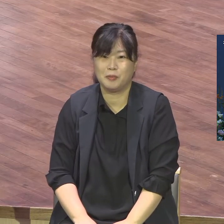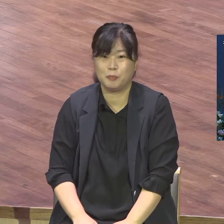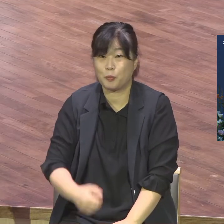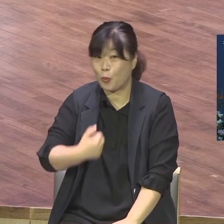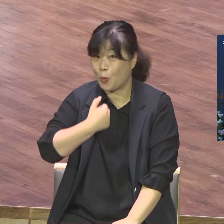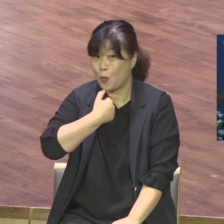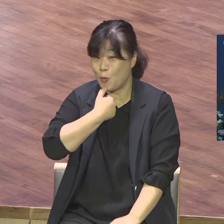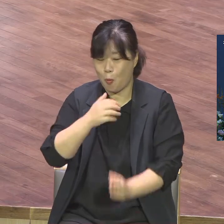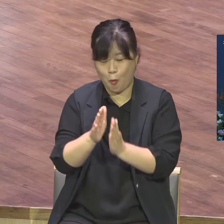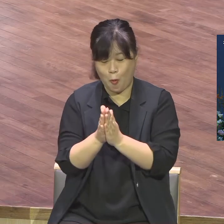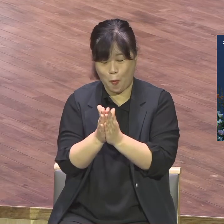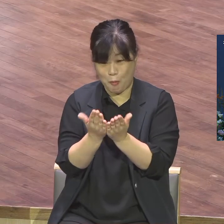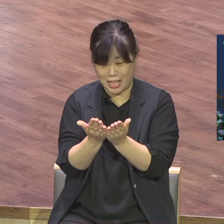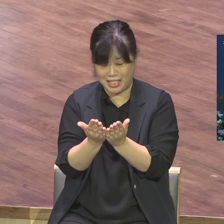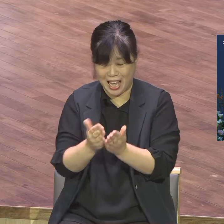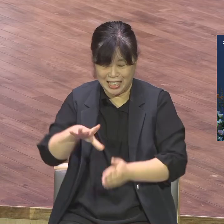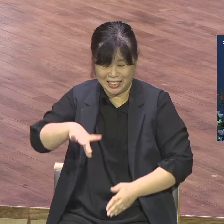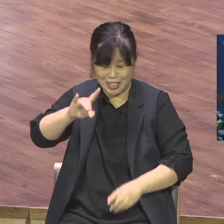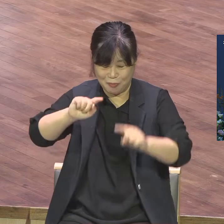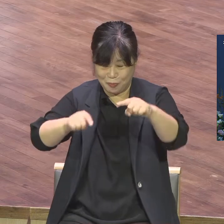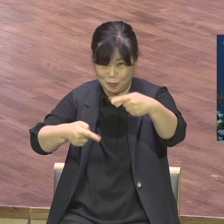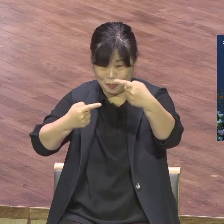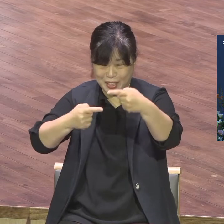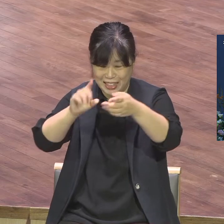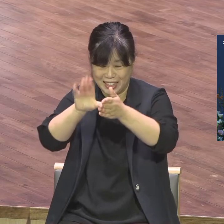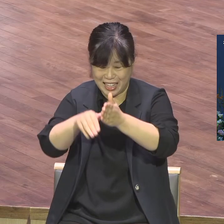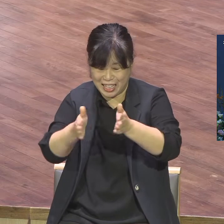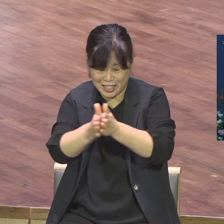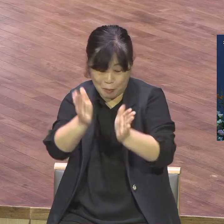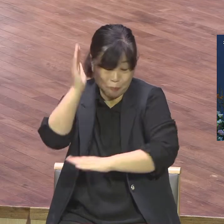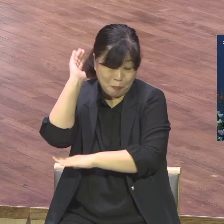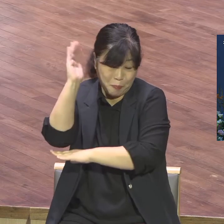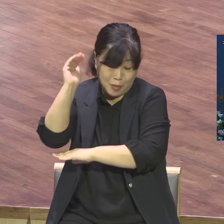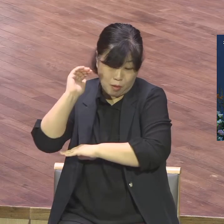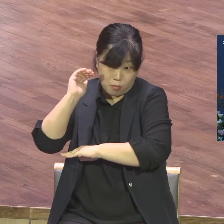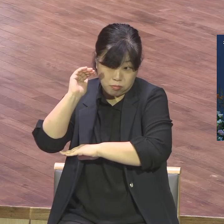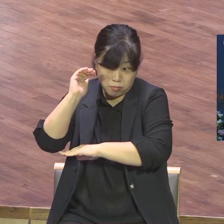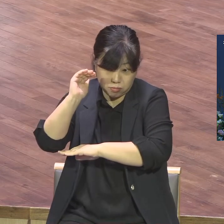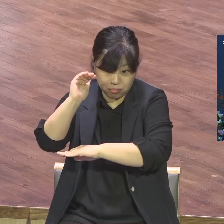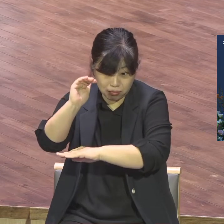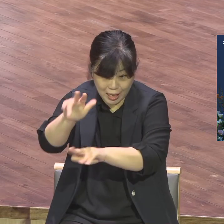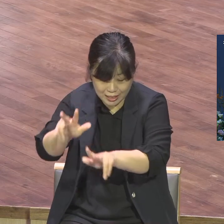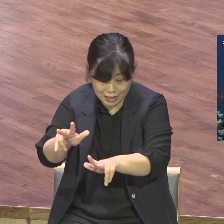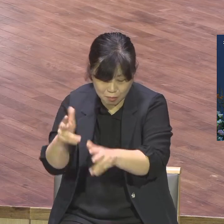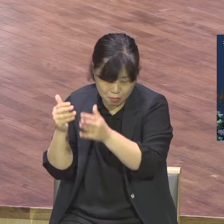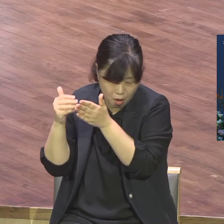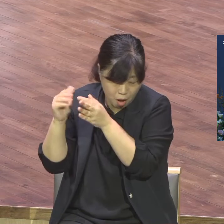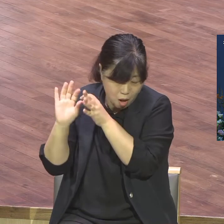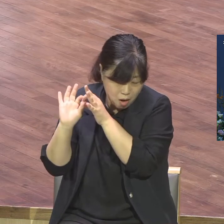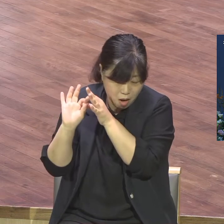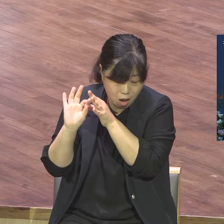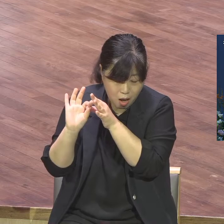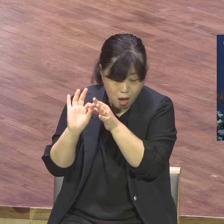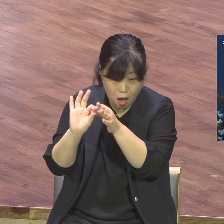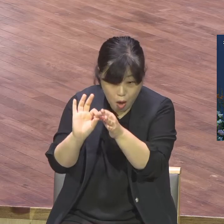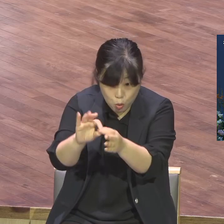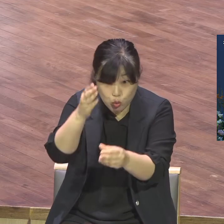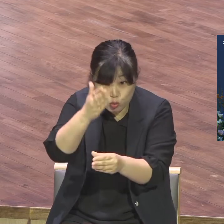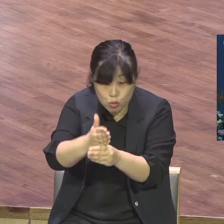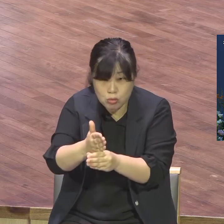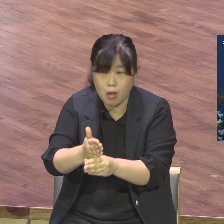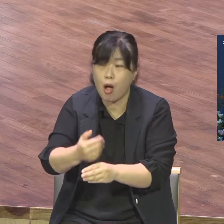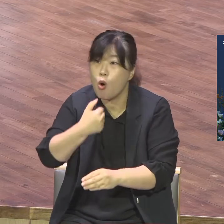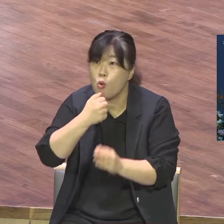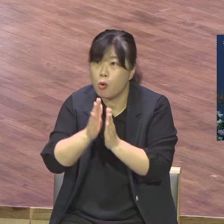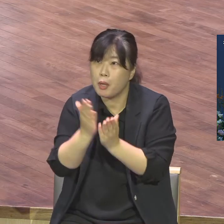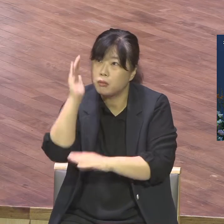변화시켰고 2022년을 시작하면서 우리가 붙잡았던 본당 헌당의 원년, 이